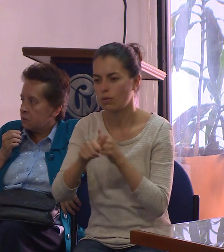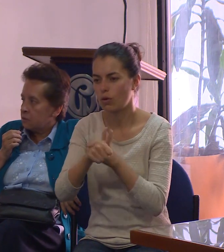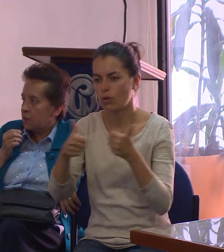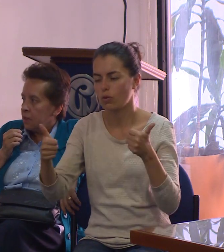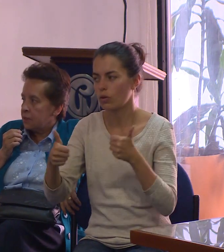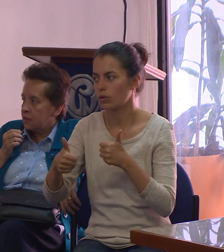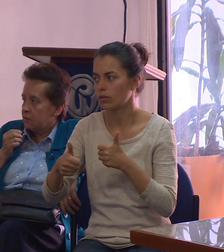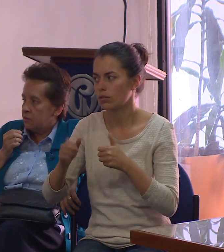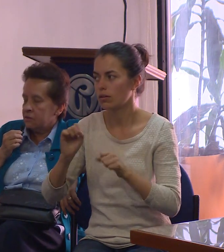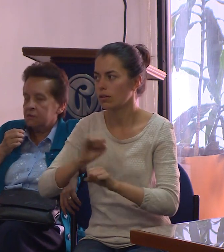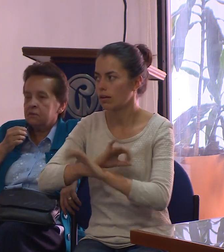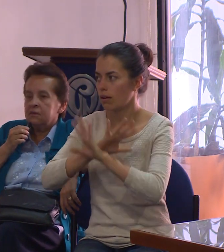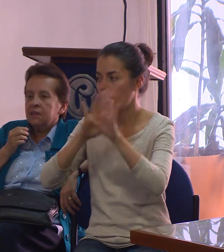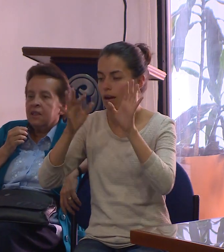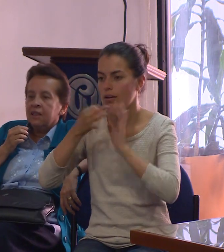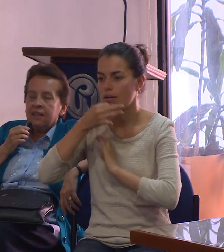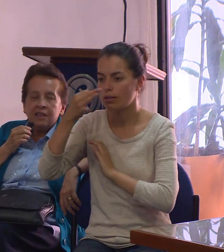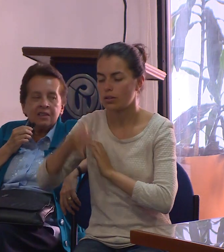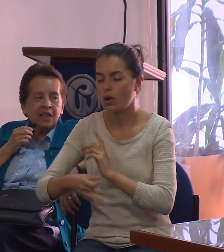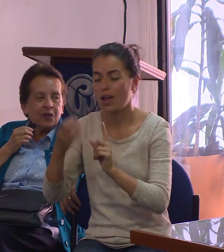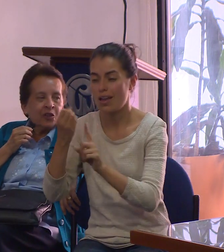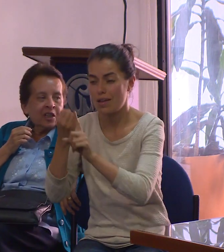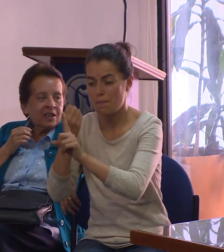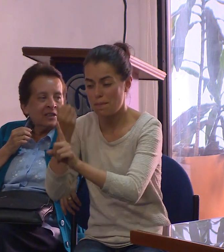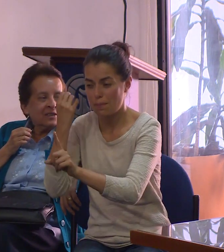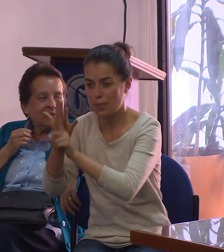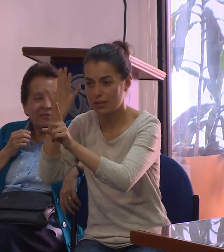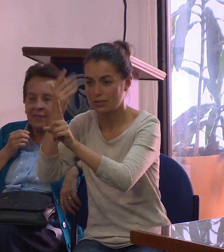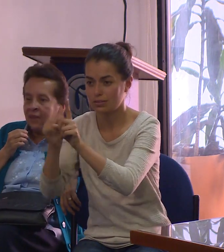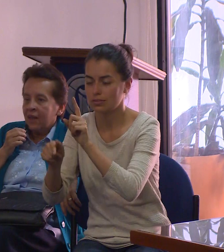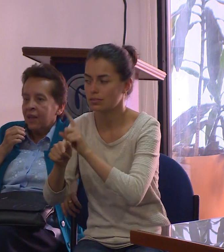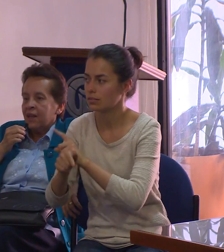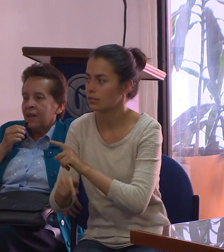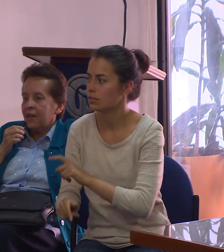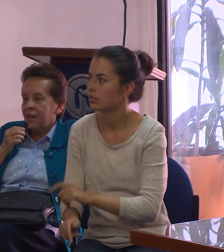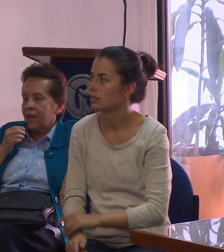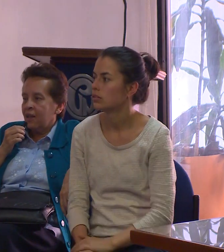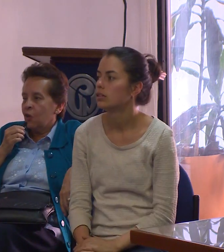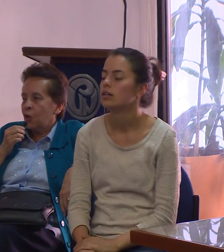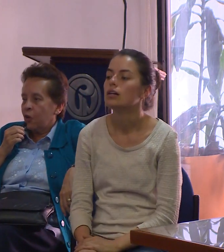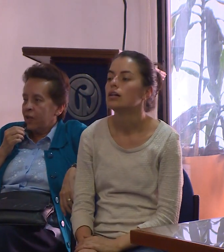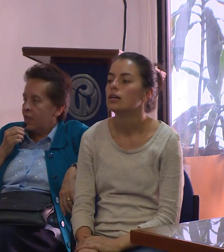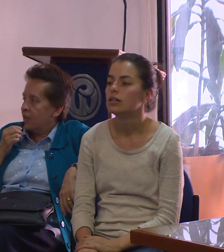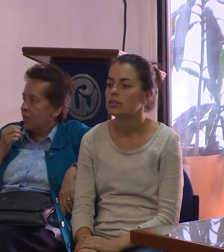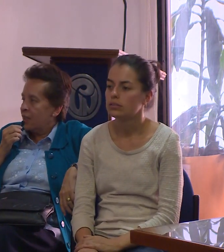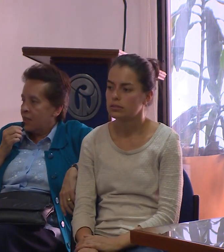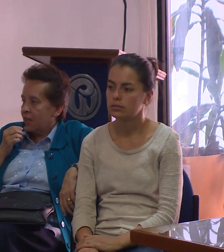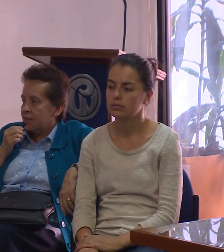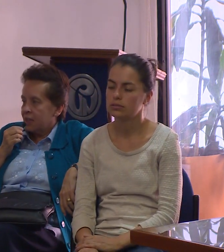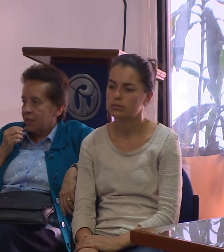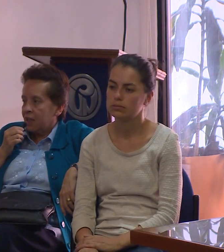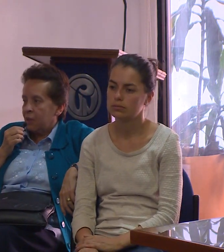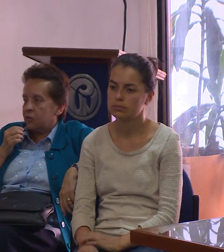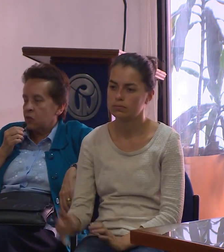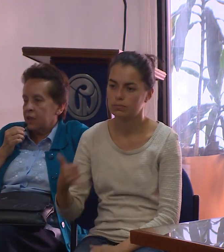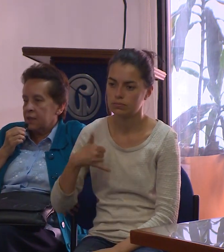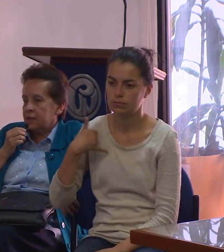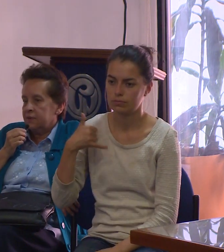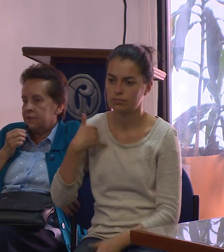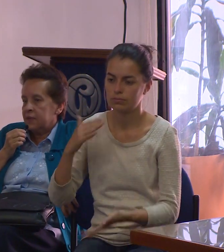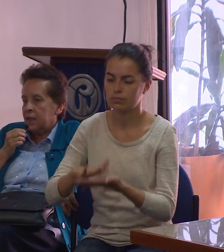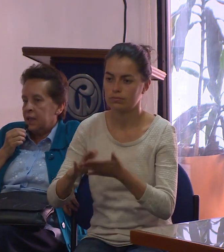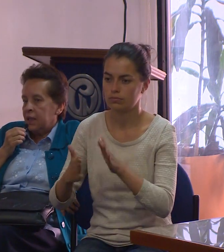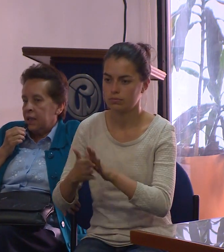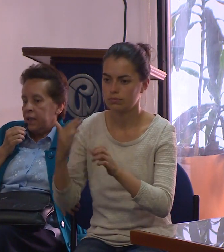impactos, es así, ¿no?, hicieron en los jóvenes indígenas del